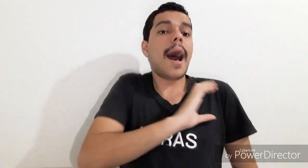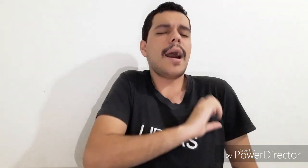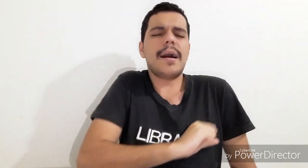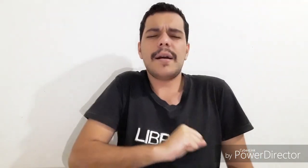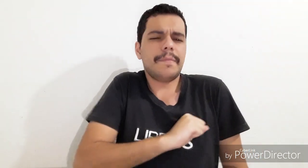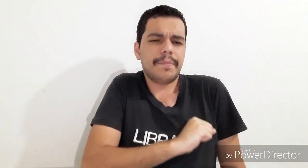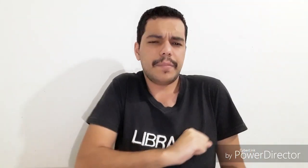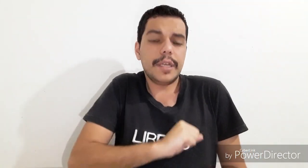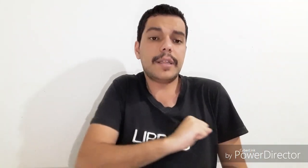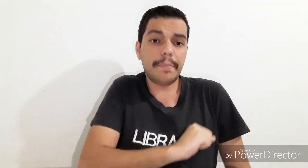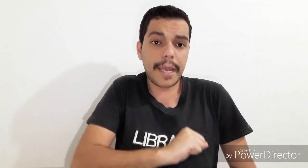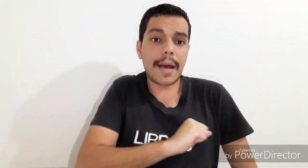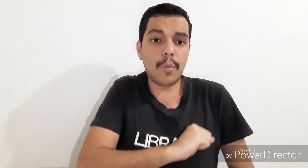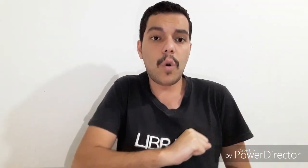Amar e também amor.